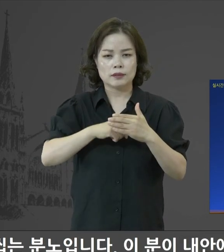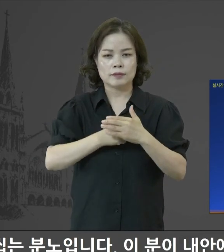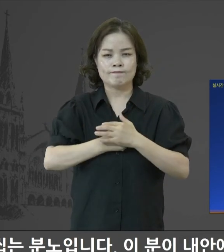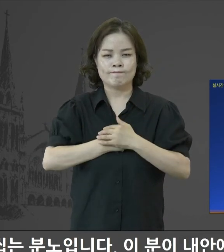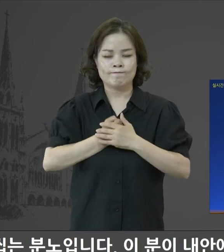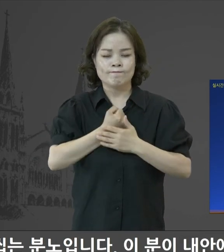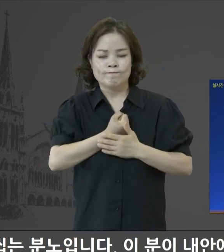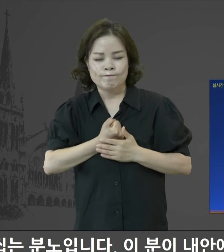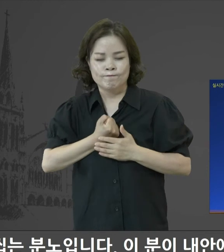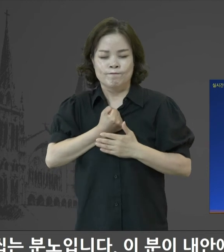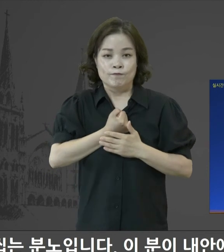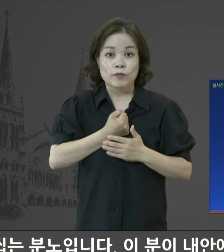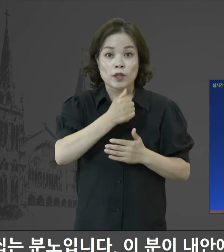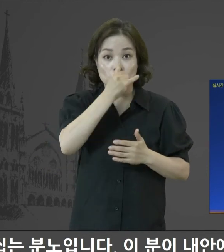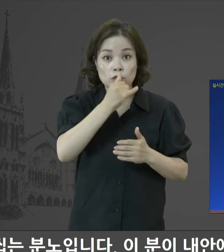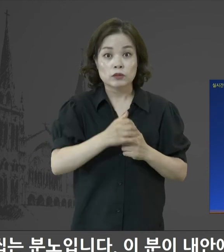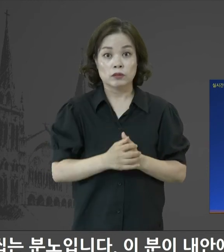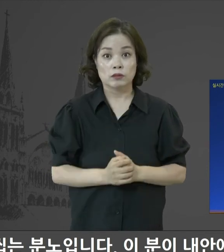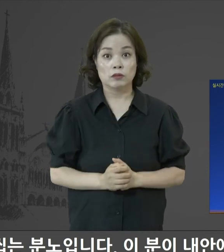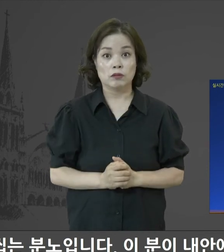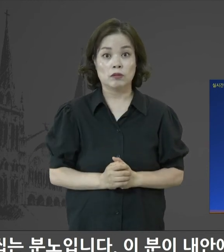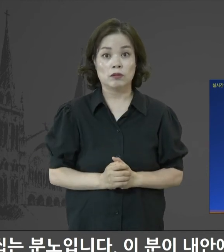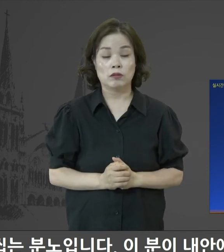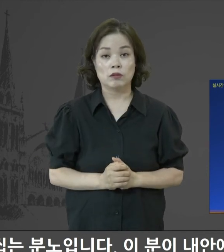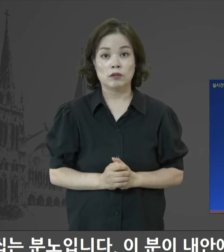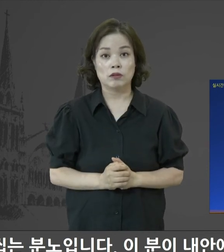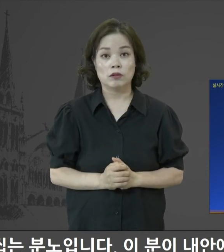된다, 이런 말씀입니다.